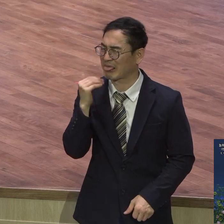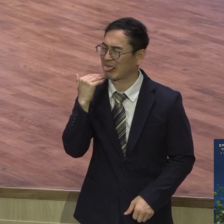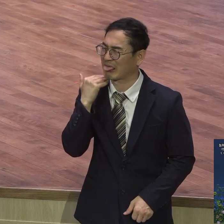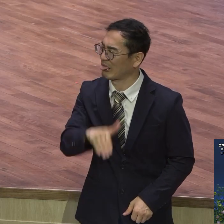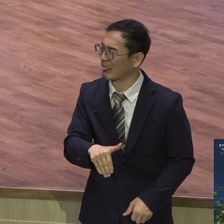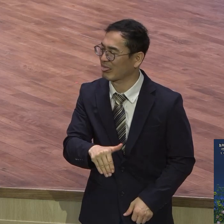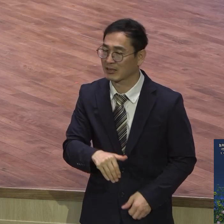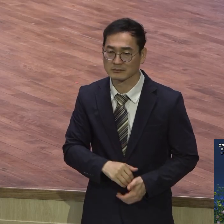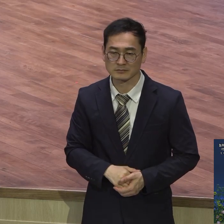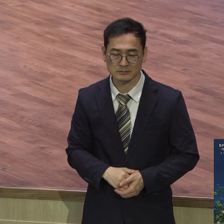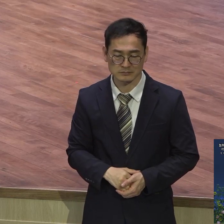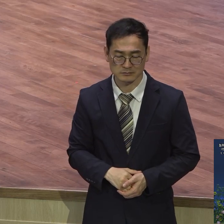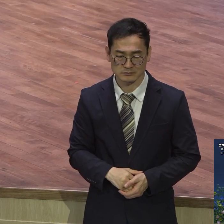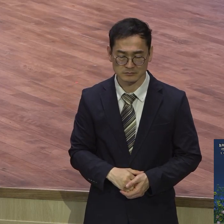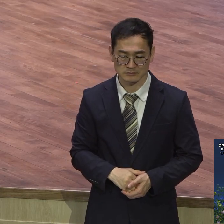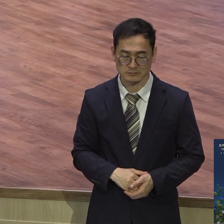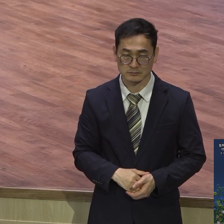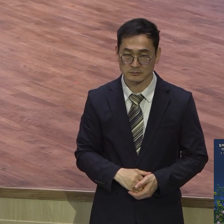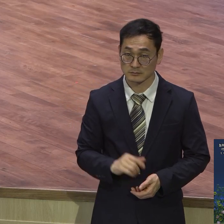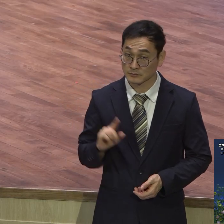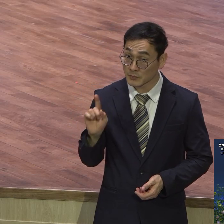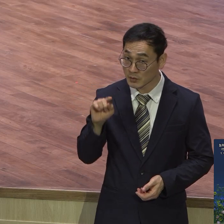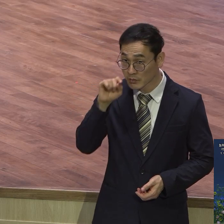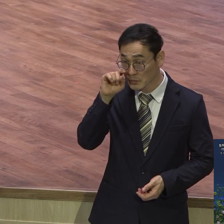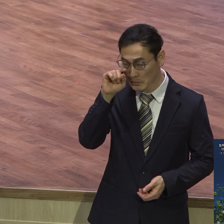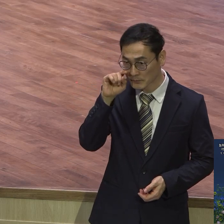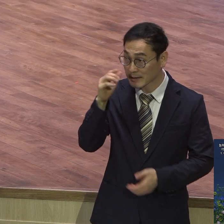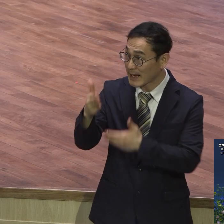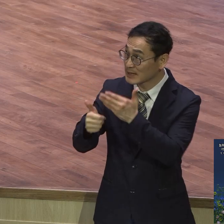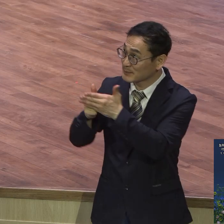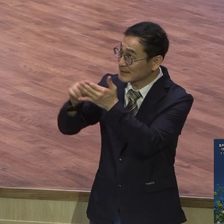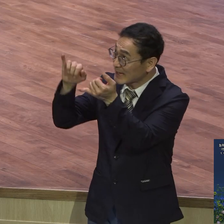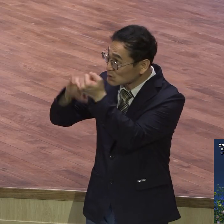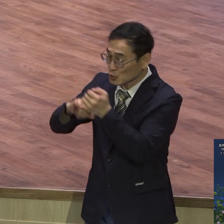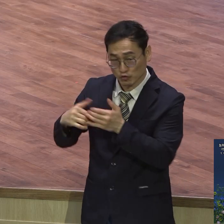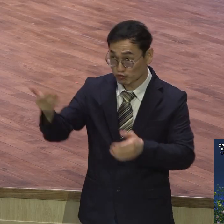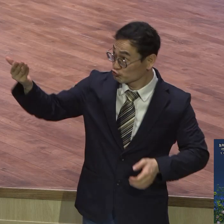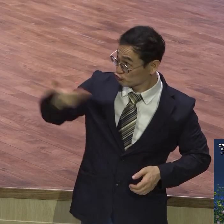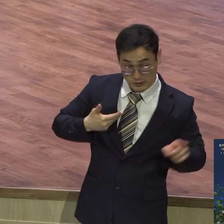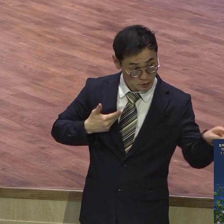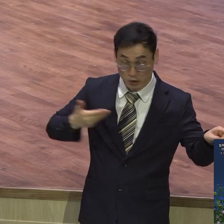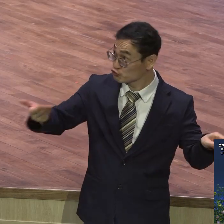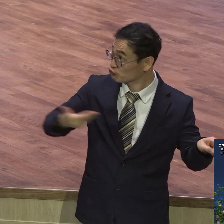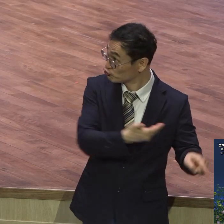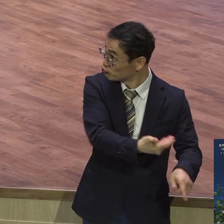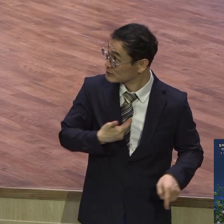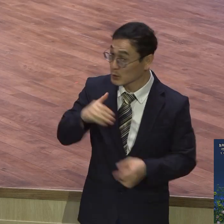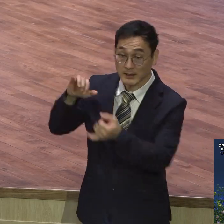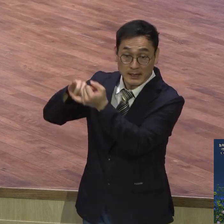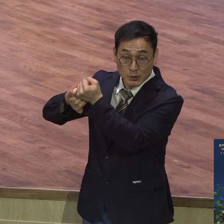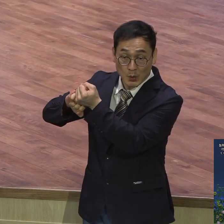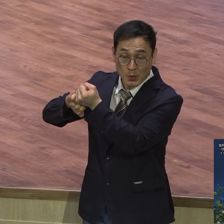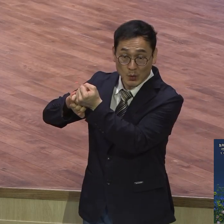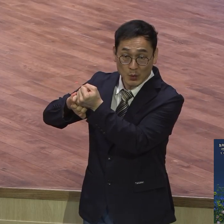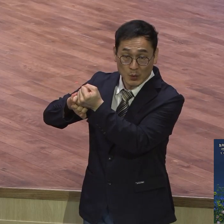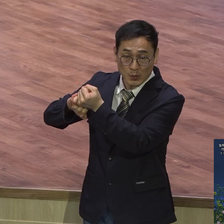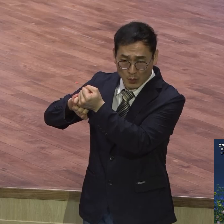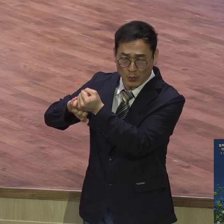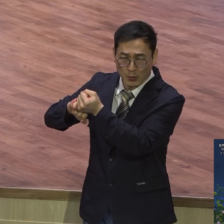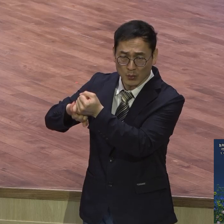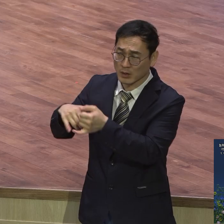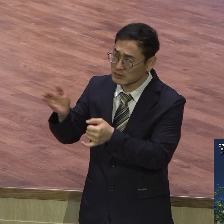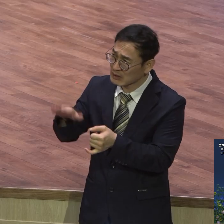한마디로 뭡니까? 하나님 약속한 땅을 못 믿겠다. 불신을 한